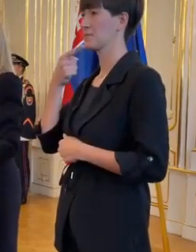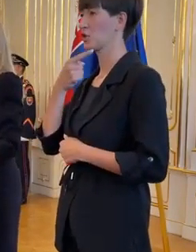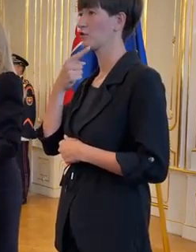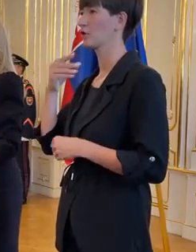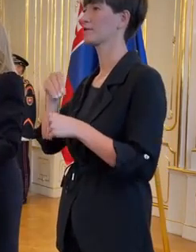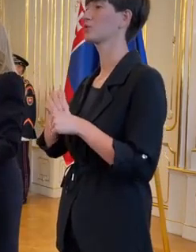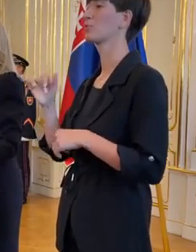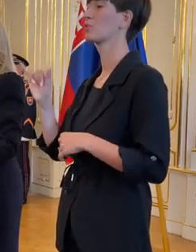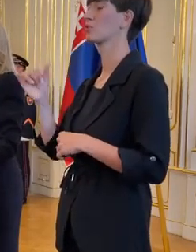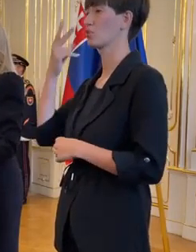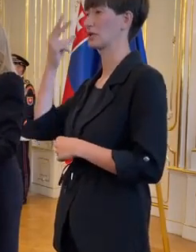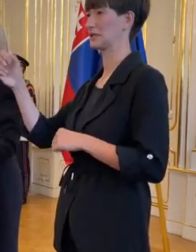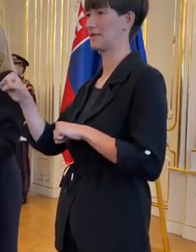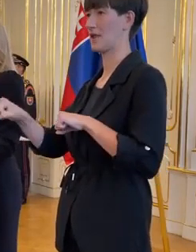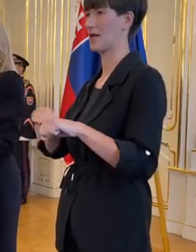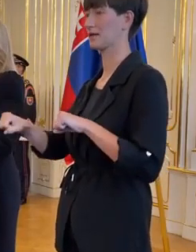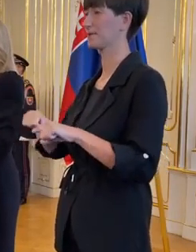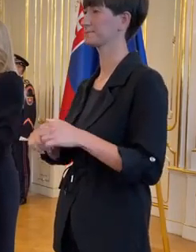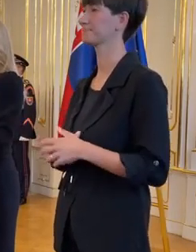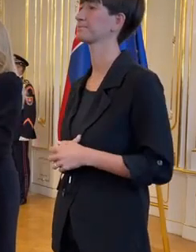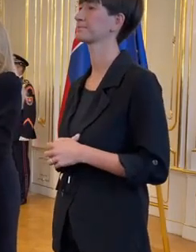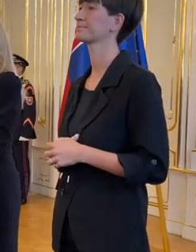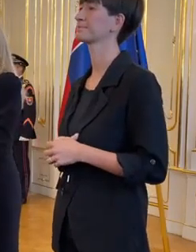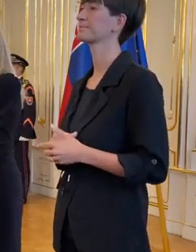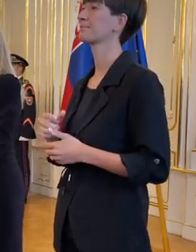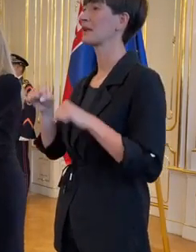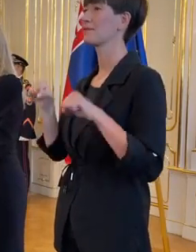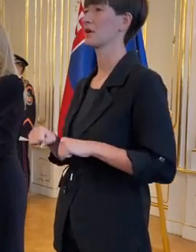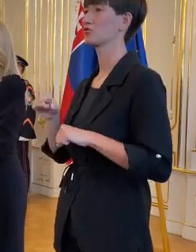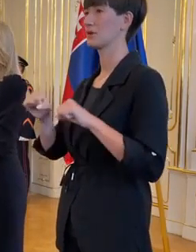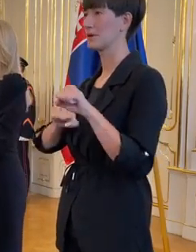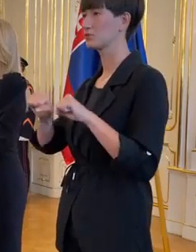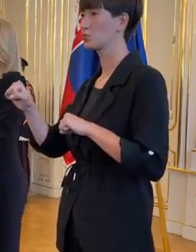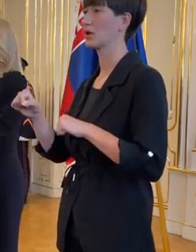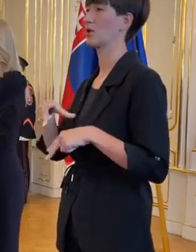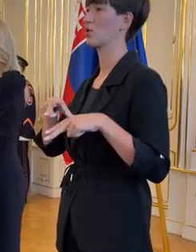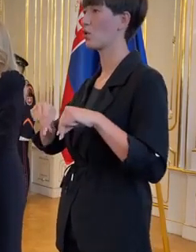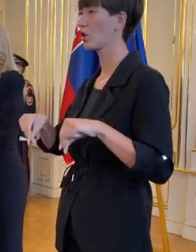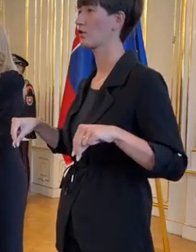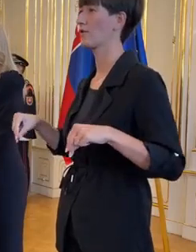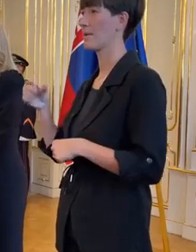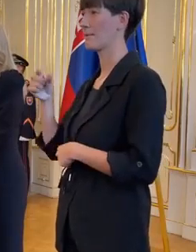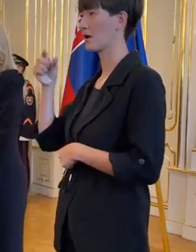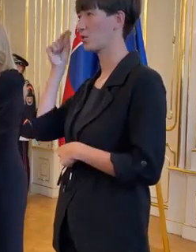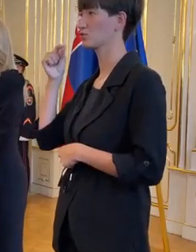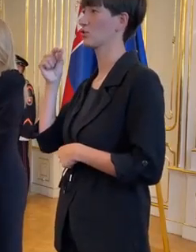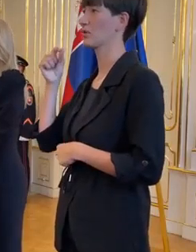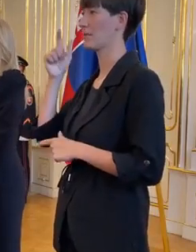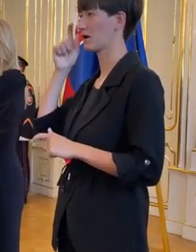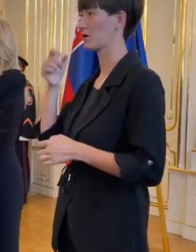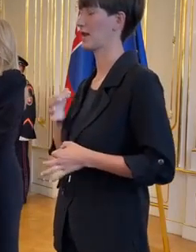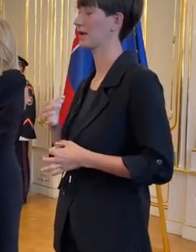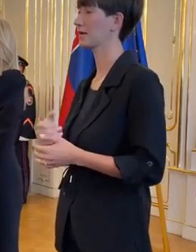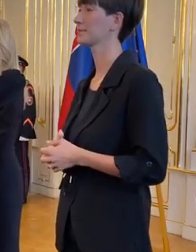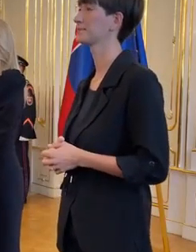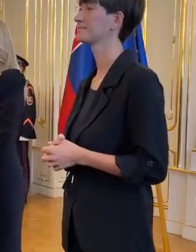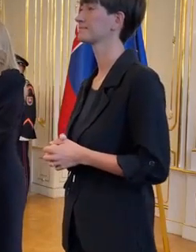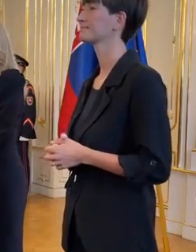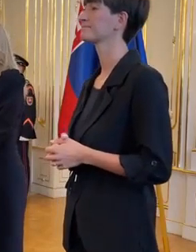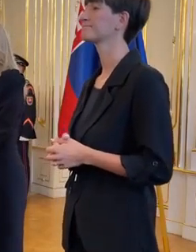odchádzajúcim členom vlády. Vážený pán Sulík, pani Kolíková, pán Korčok, pán Gréling, vaše demisie sa